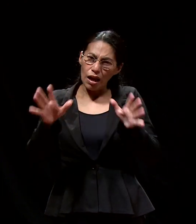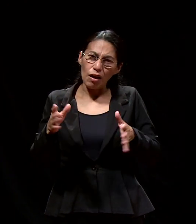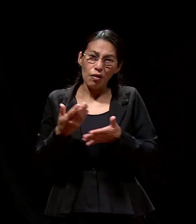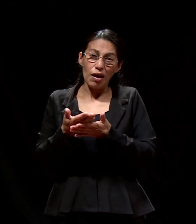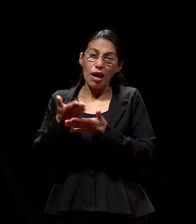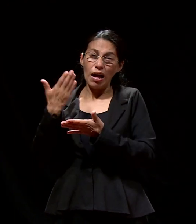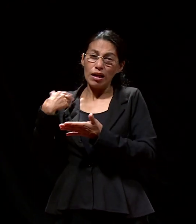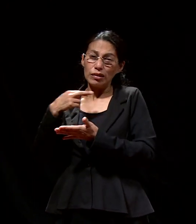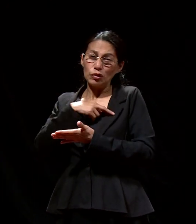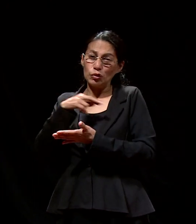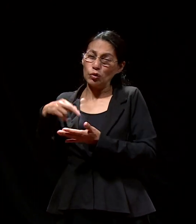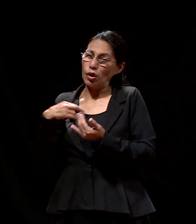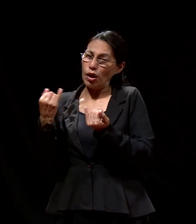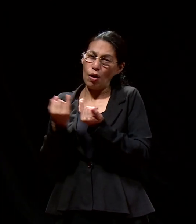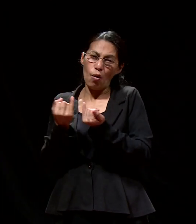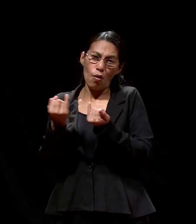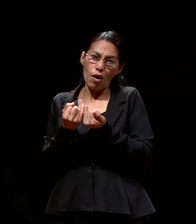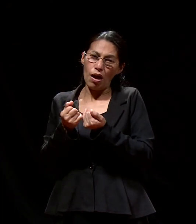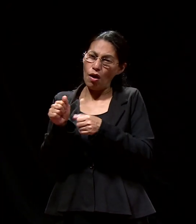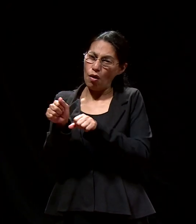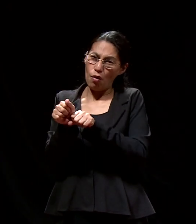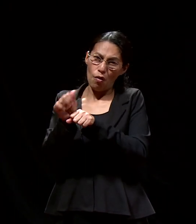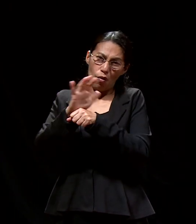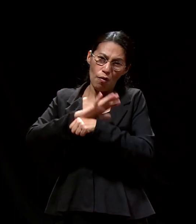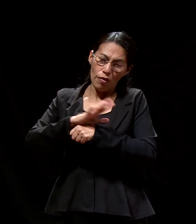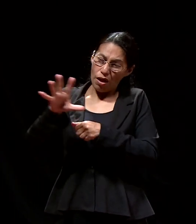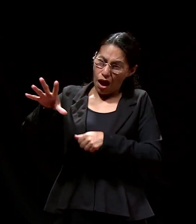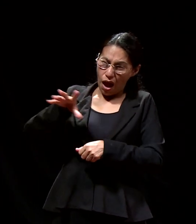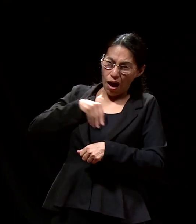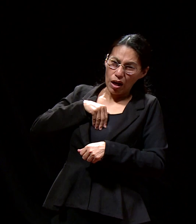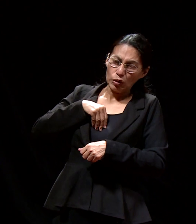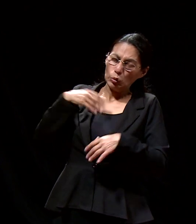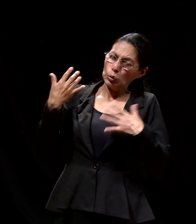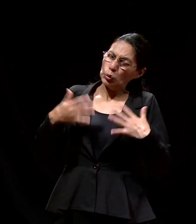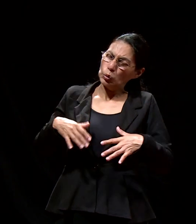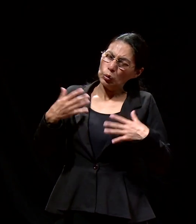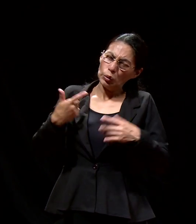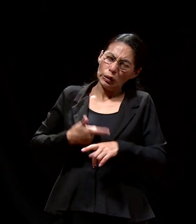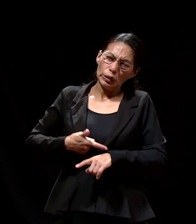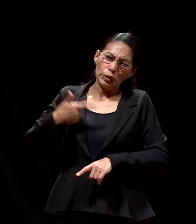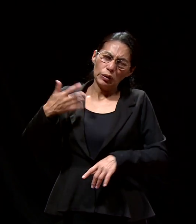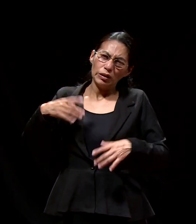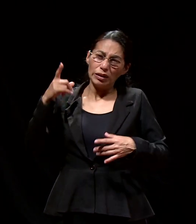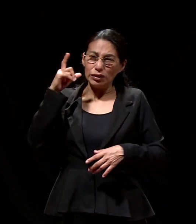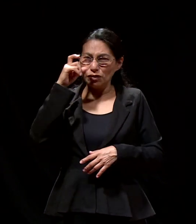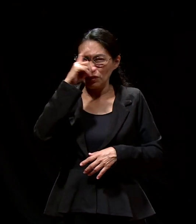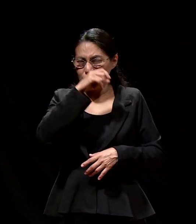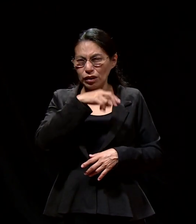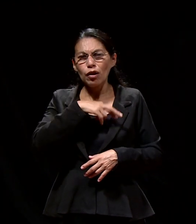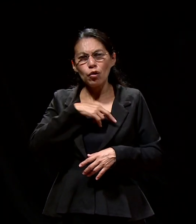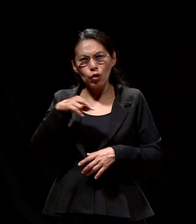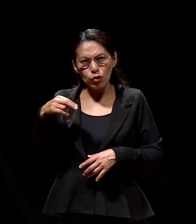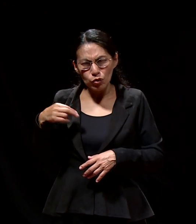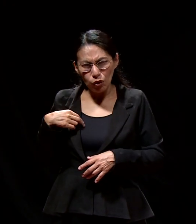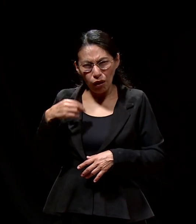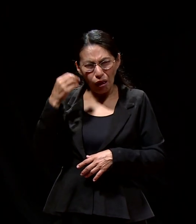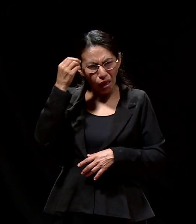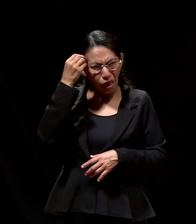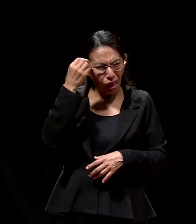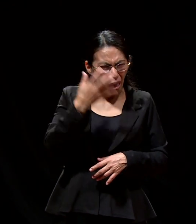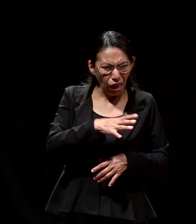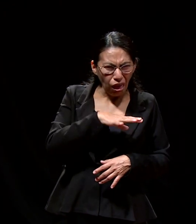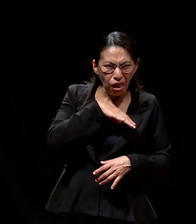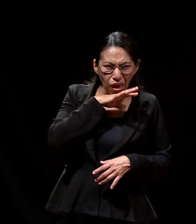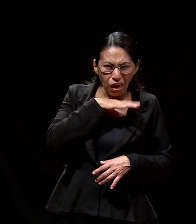nosotros lo vivimos y vamos a estar en contacto no te vamos a dejar vamos a estar constantemente